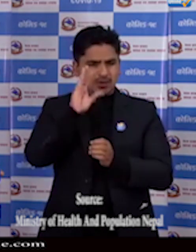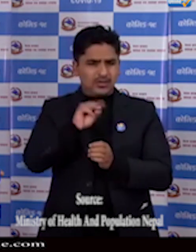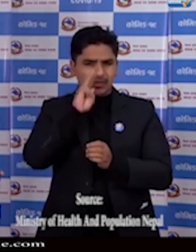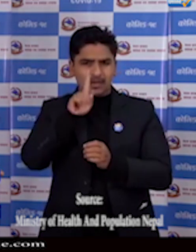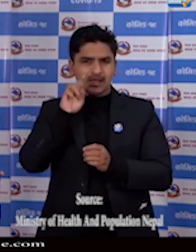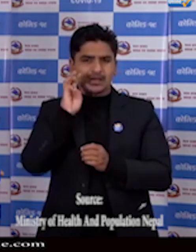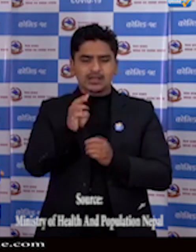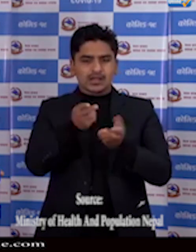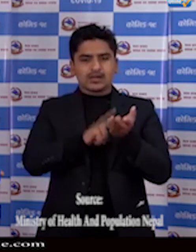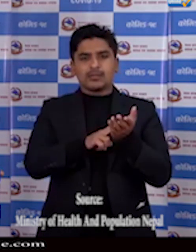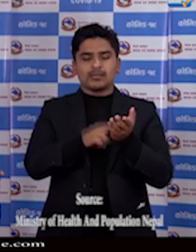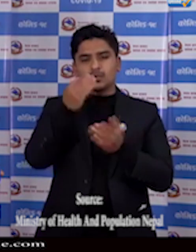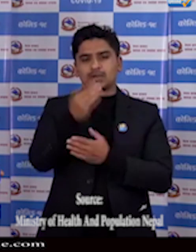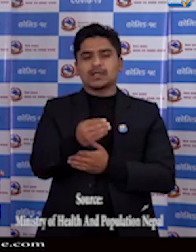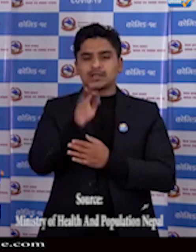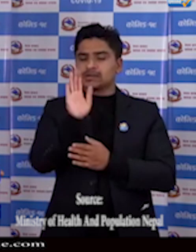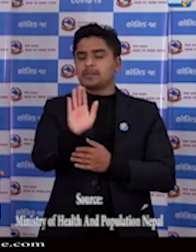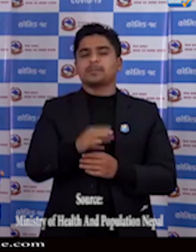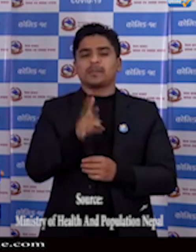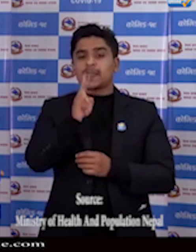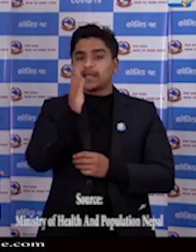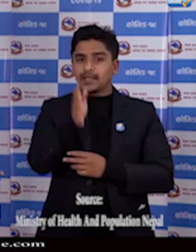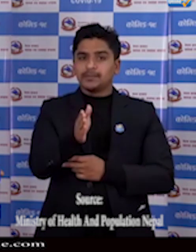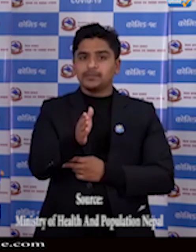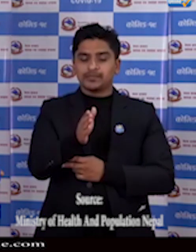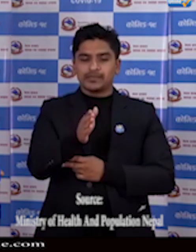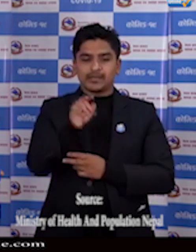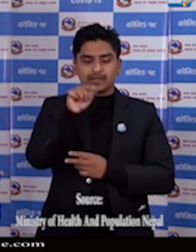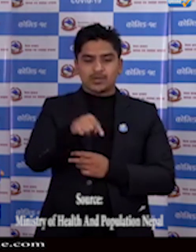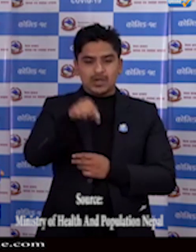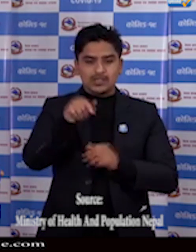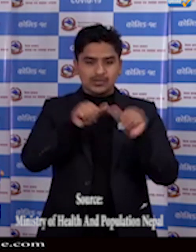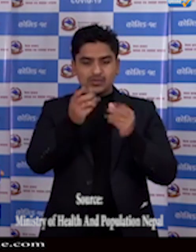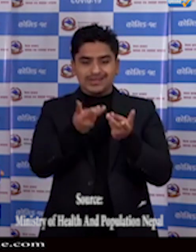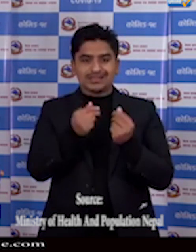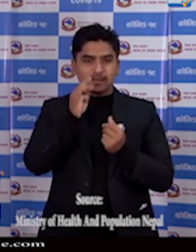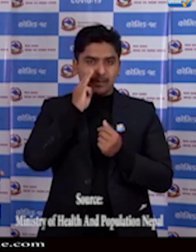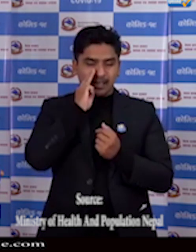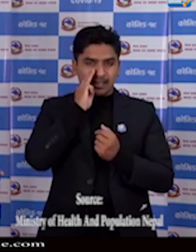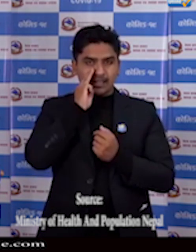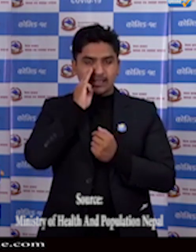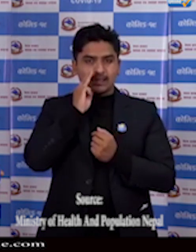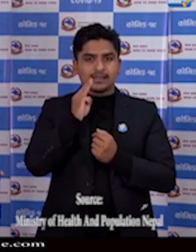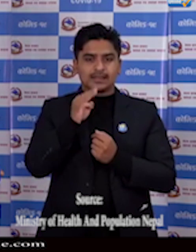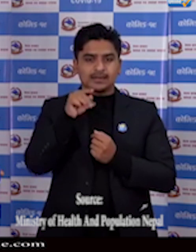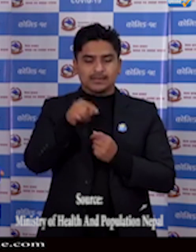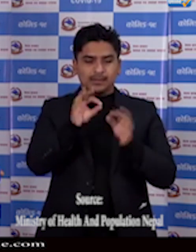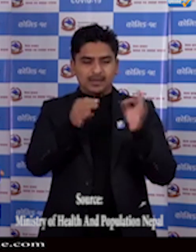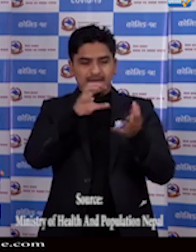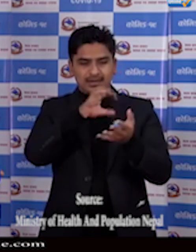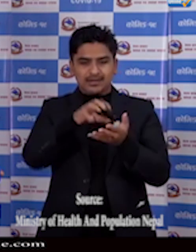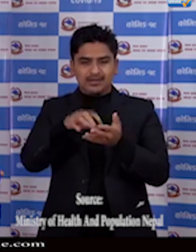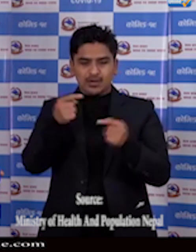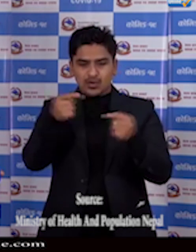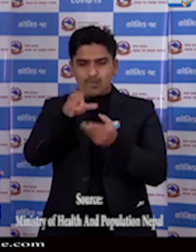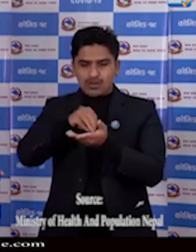पनि 1000 केस थप हुने छ, त्यसले गर्दाखेरि यसको अहिले जुन हिसाबमा यो विभिन्न ठाउँमा